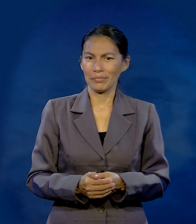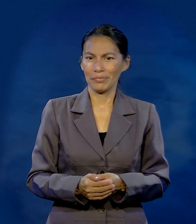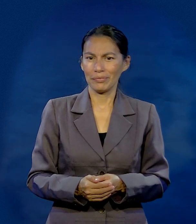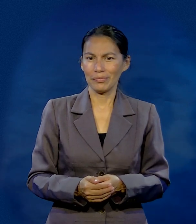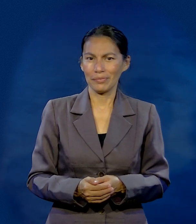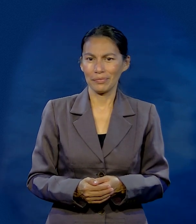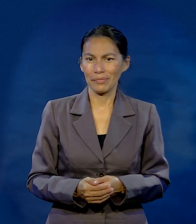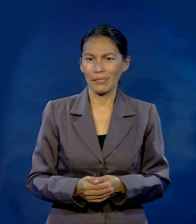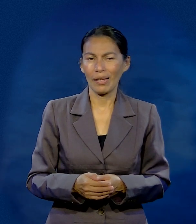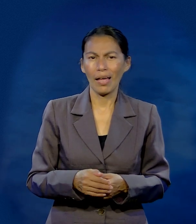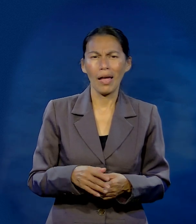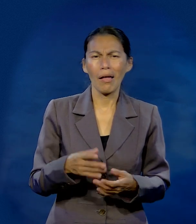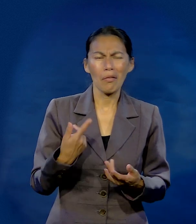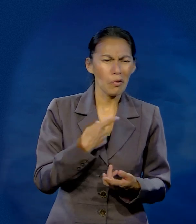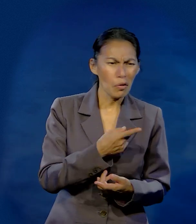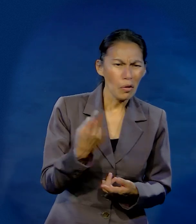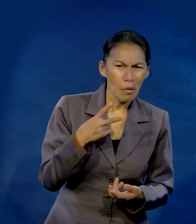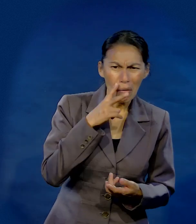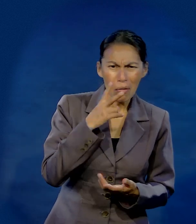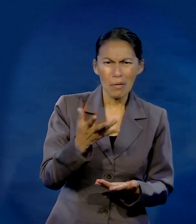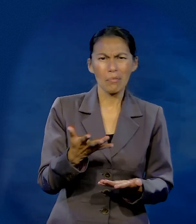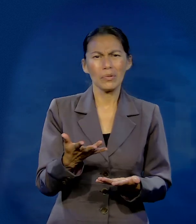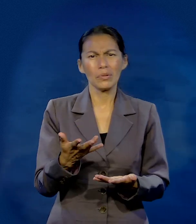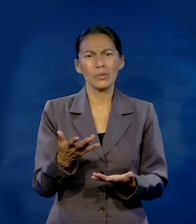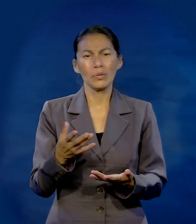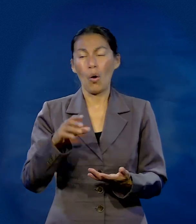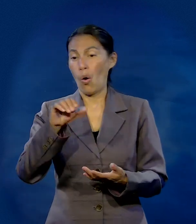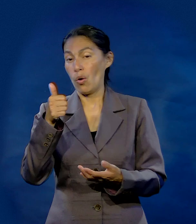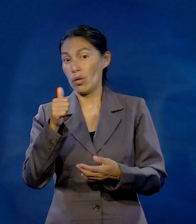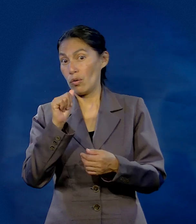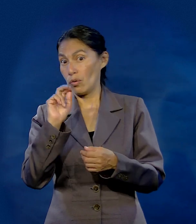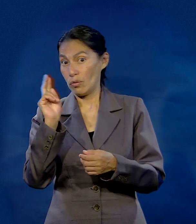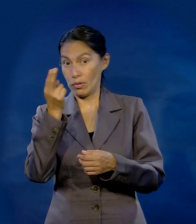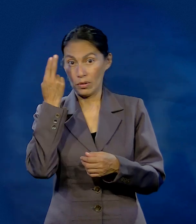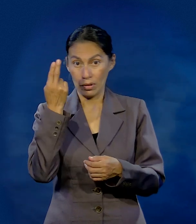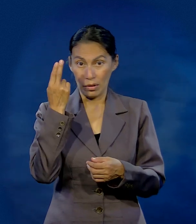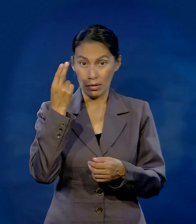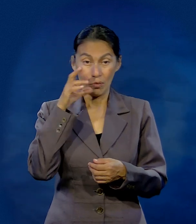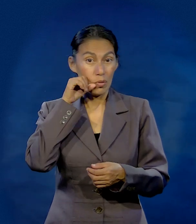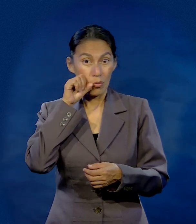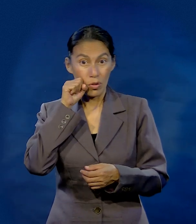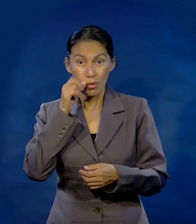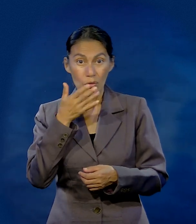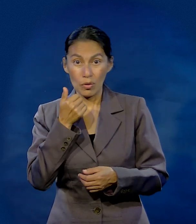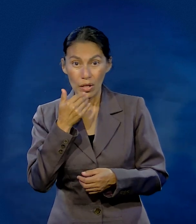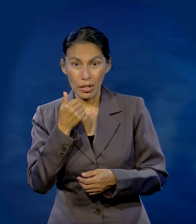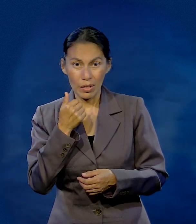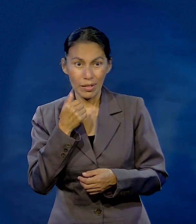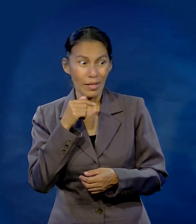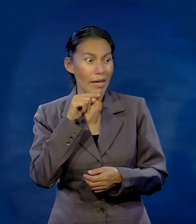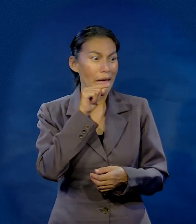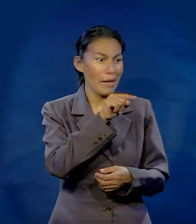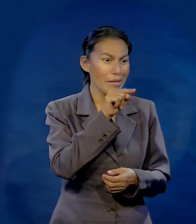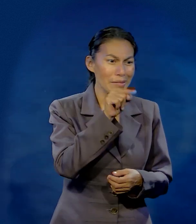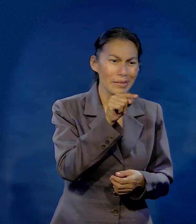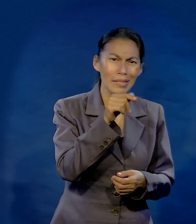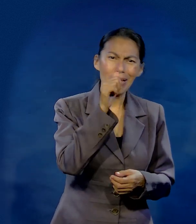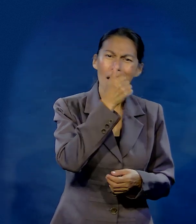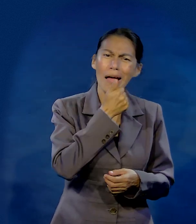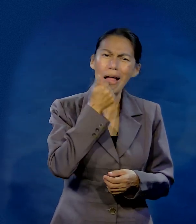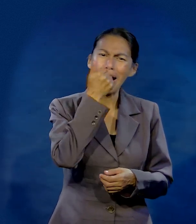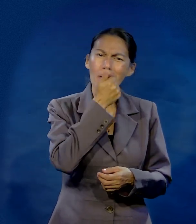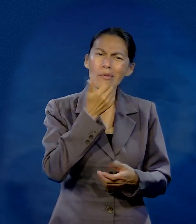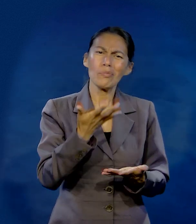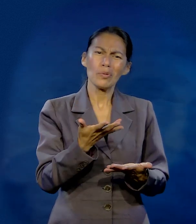sale verdad el chiste págame todo lo que me debes de Sofi me va a decir con gusto suegro transferencia o cheque